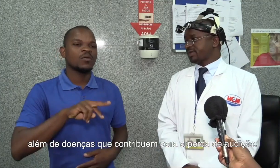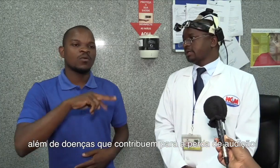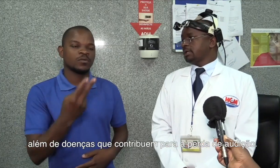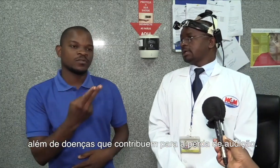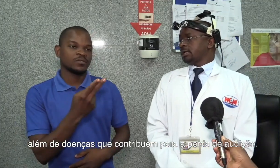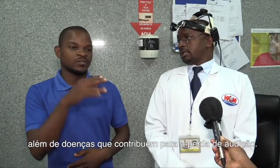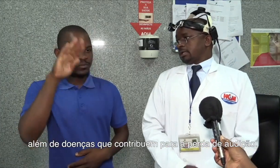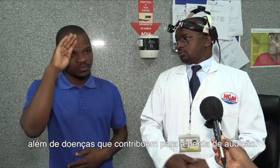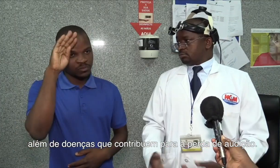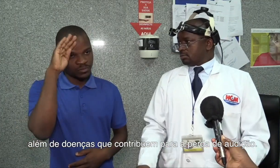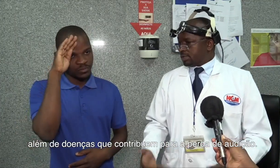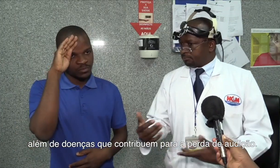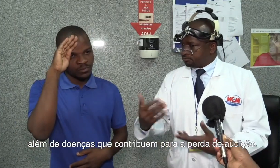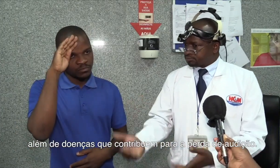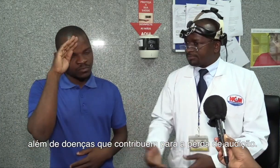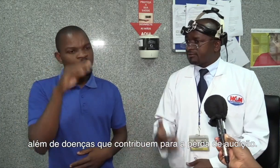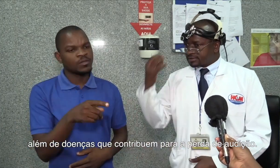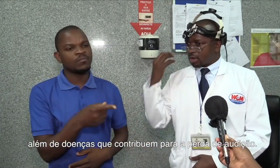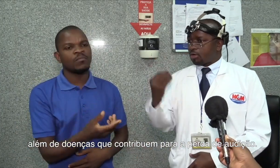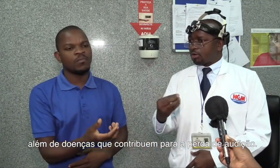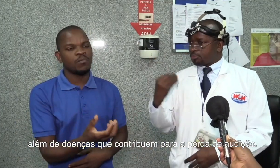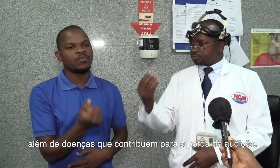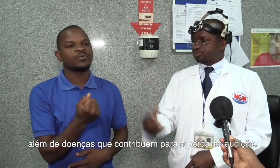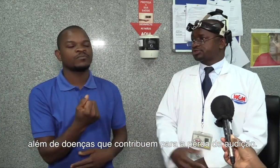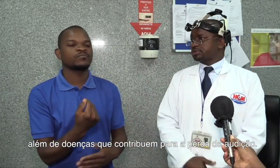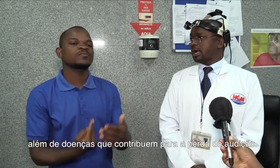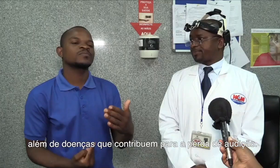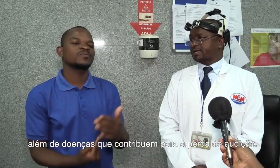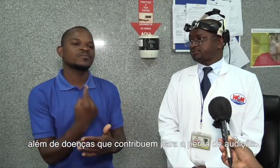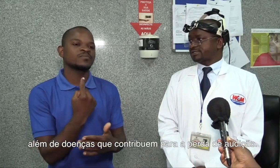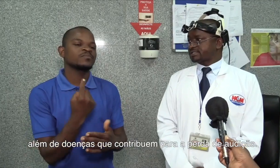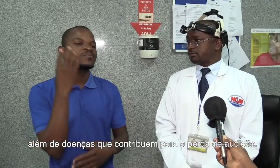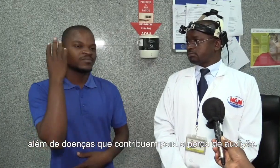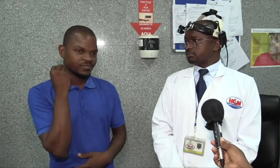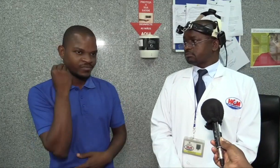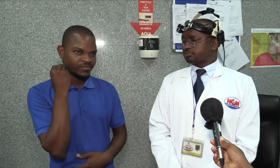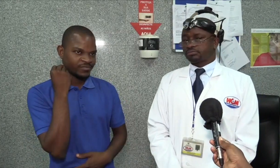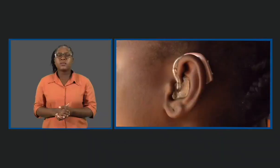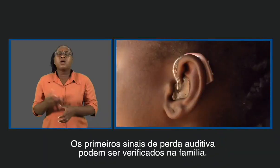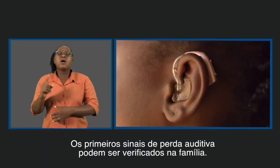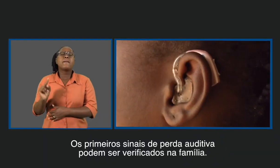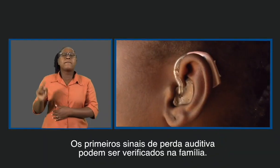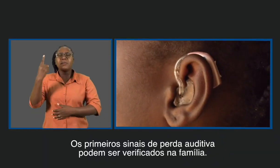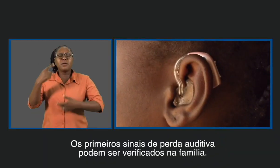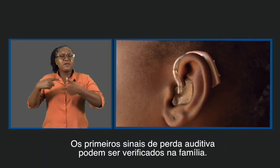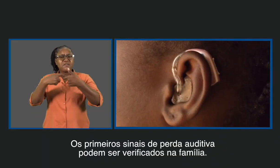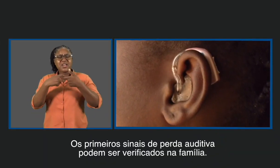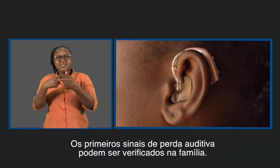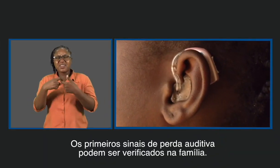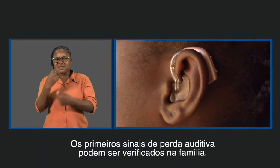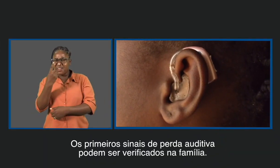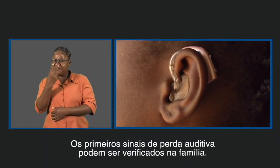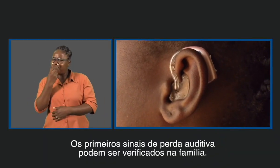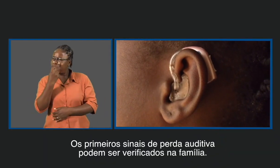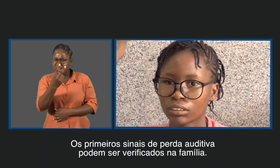próprias também, que também produzem a perda da audição. Os primeiros sinais de